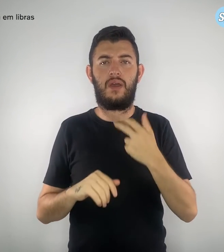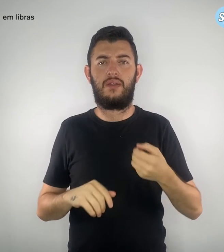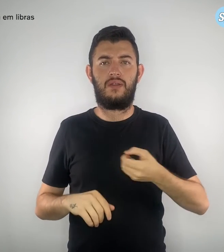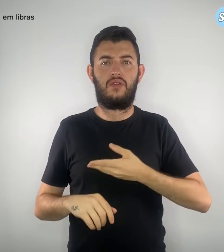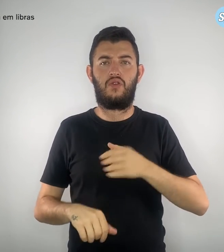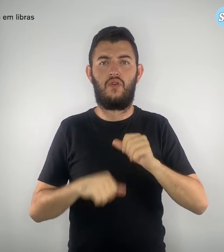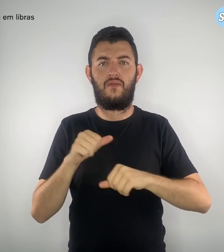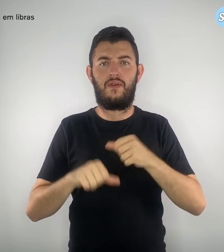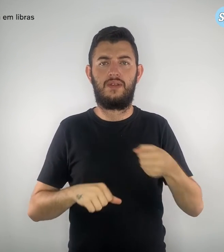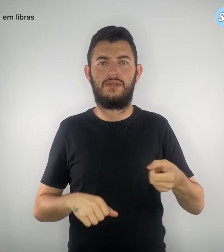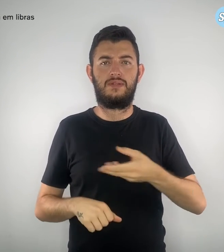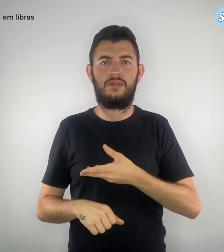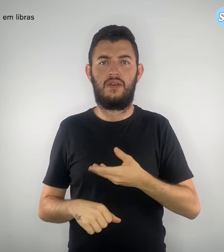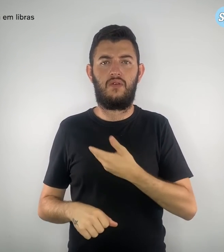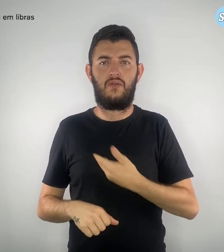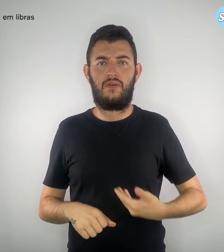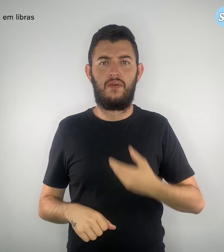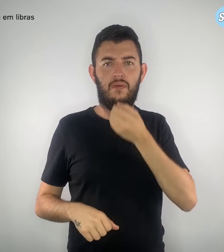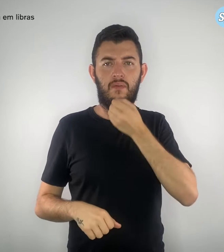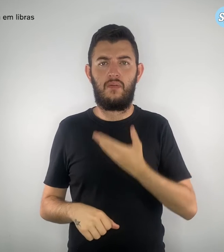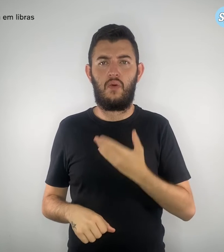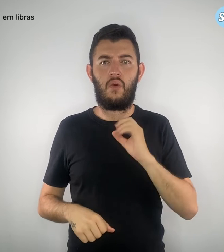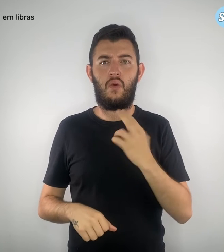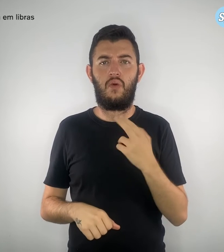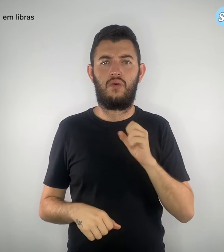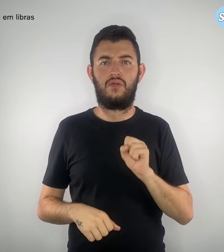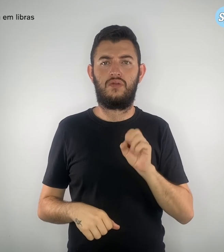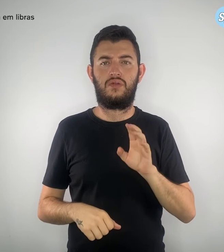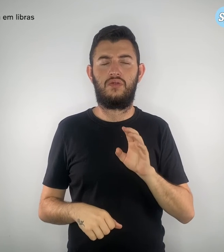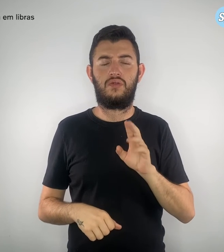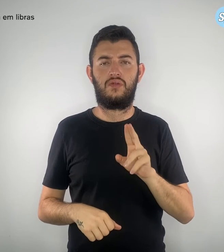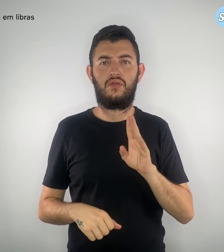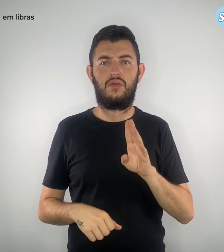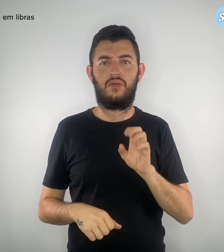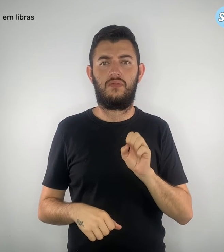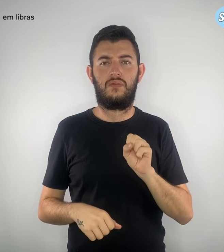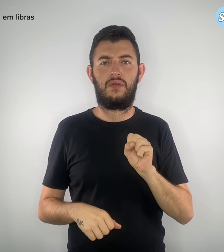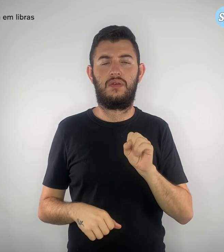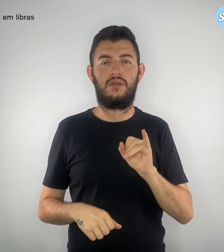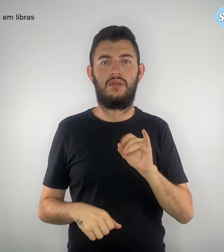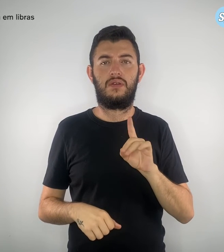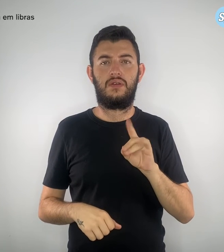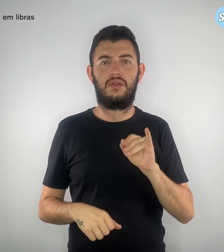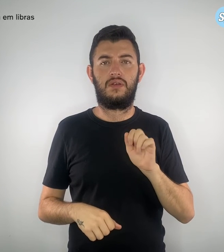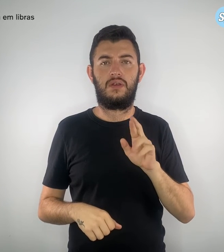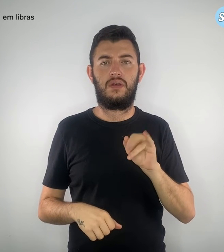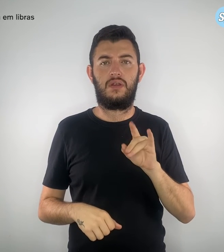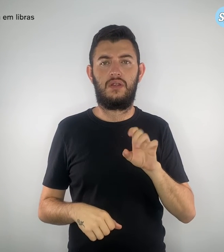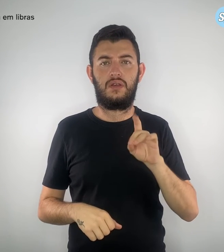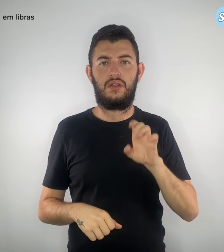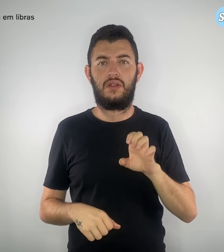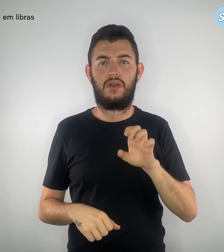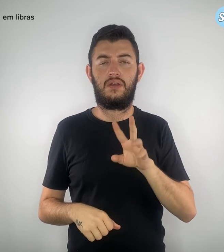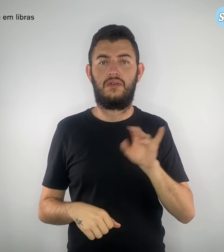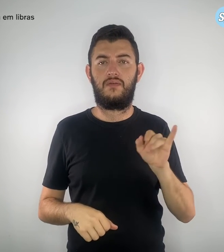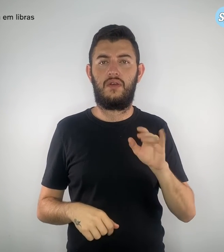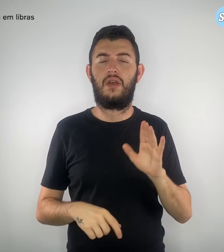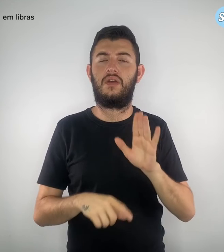e subsidiariedade darão suporte à ampla privatização pretendida pela reforma